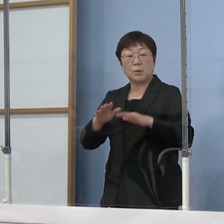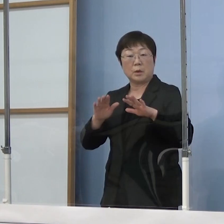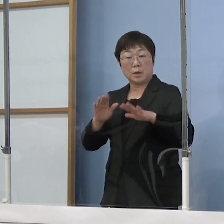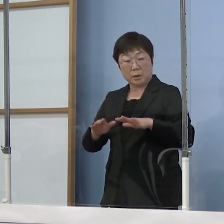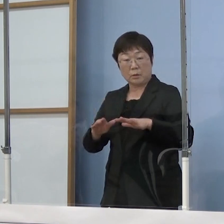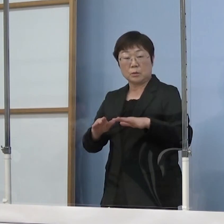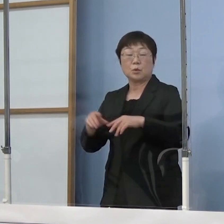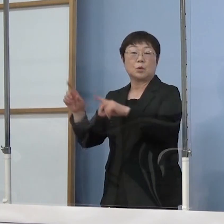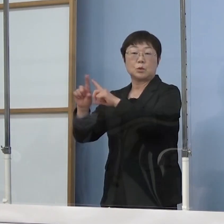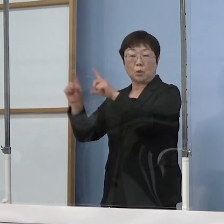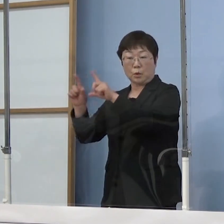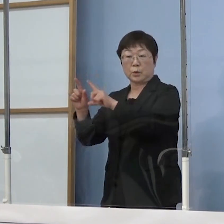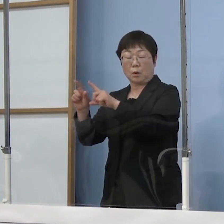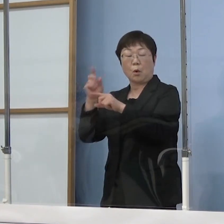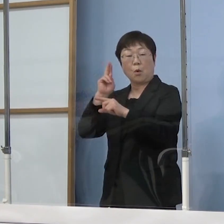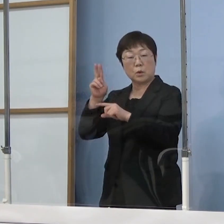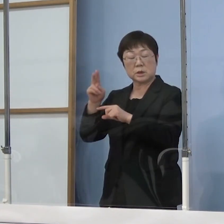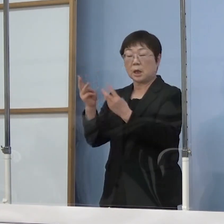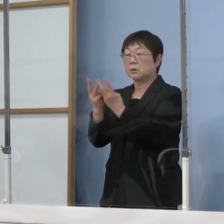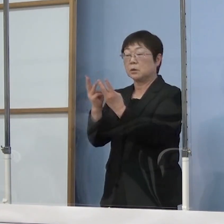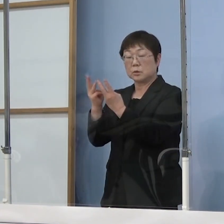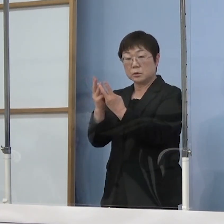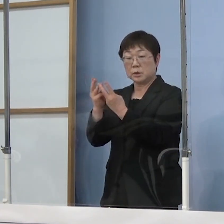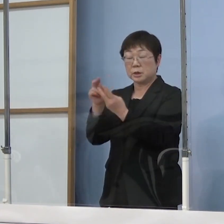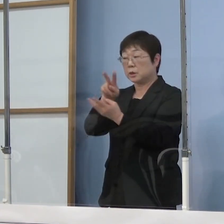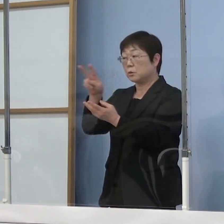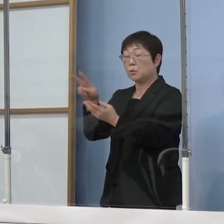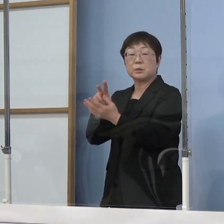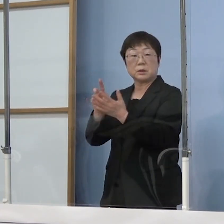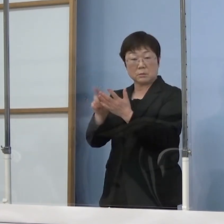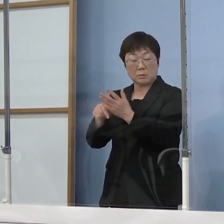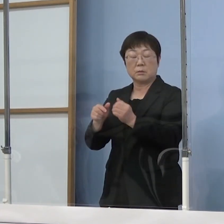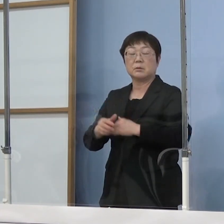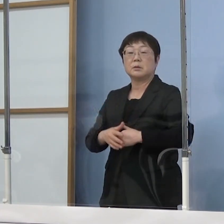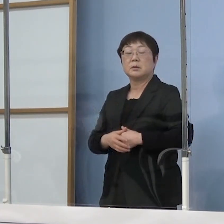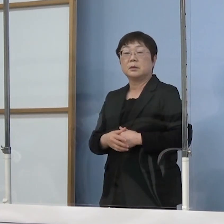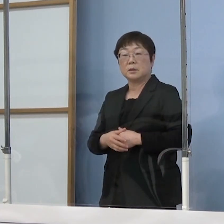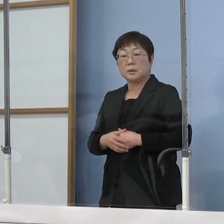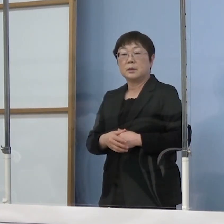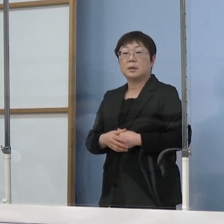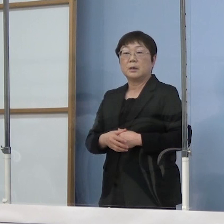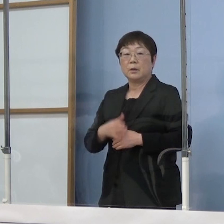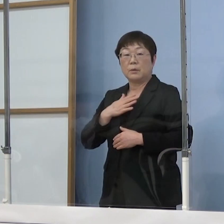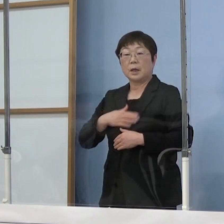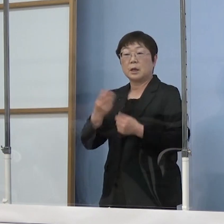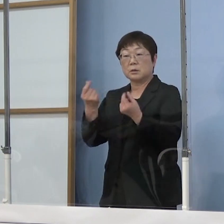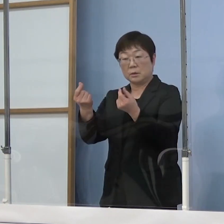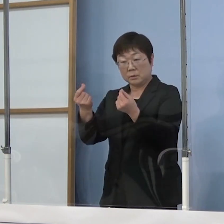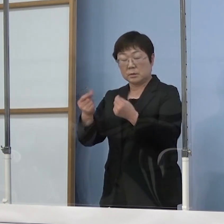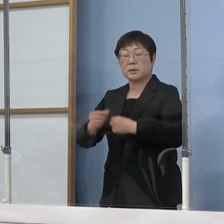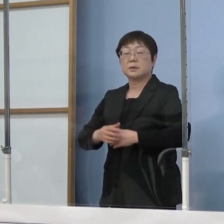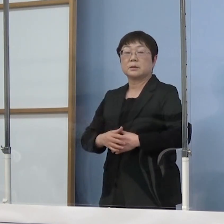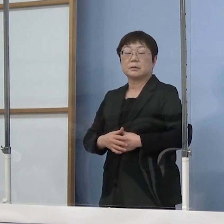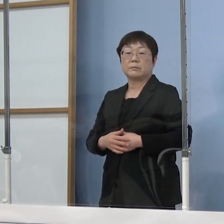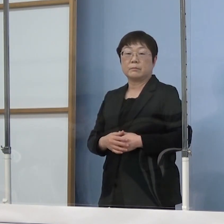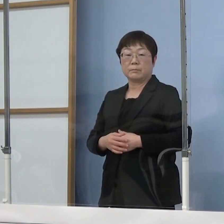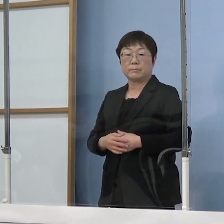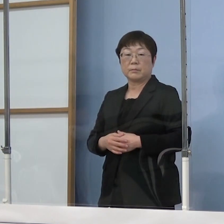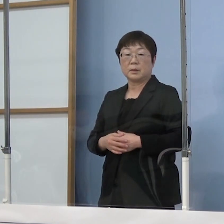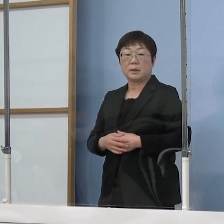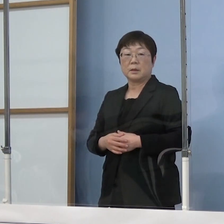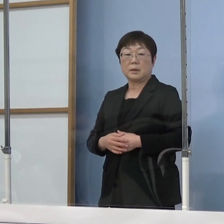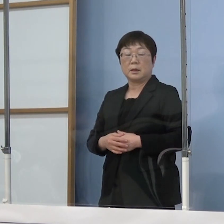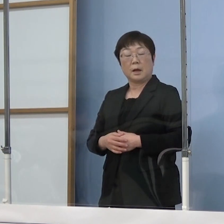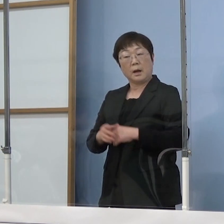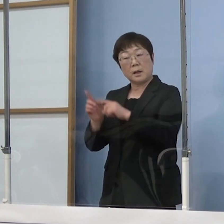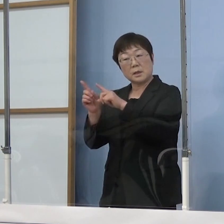日の東京大阪の数字を見ていただくと、もうお分かりをいただけるかと思いますが、一旦